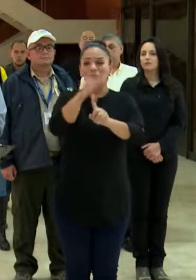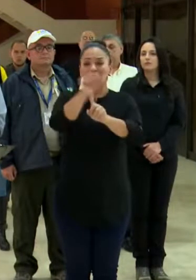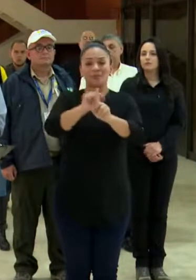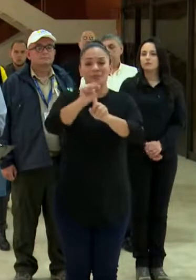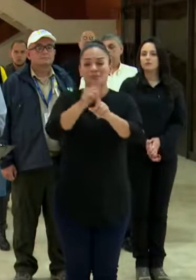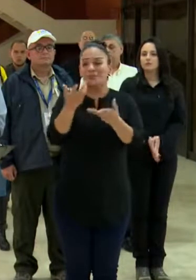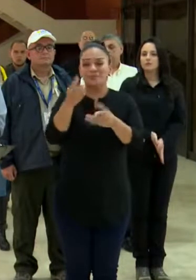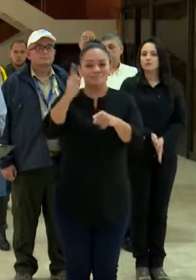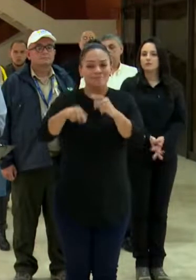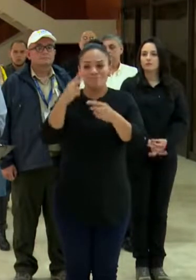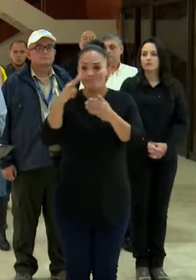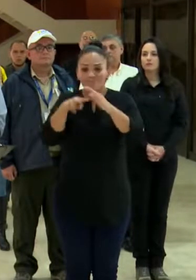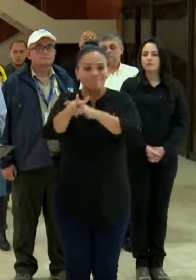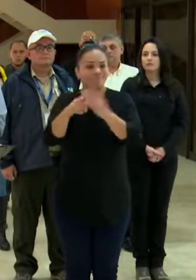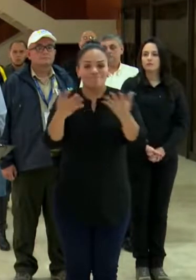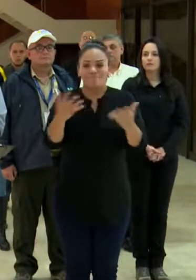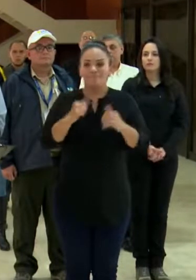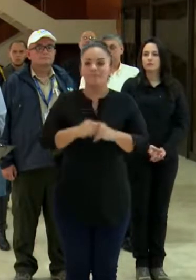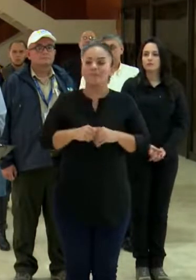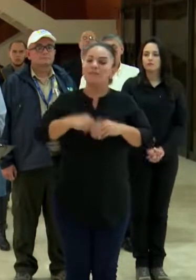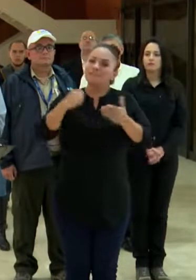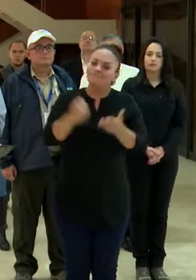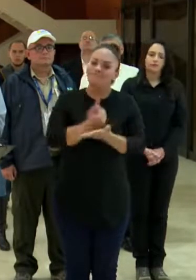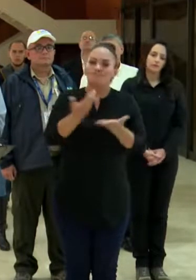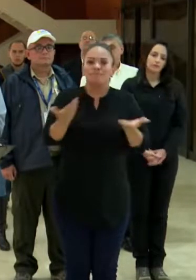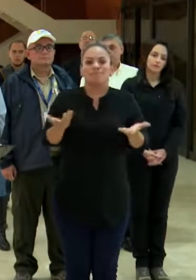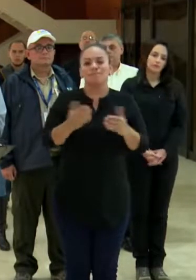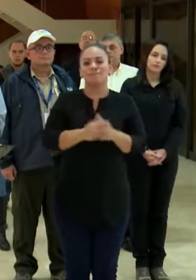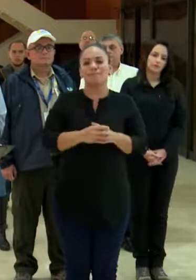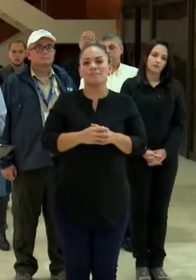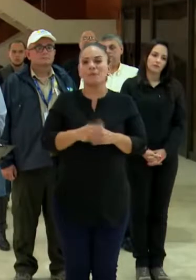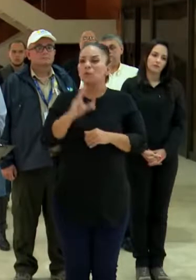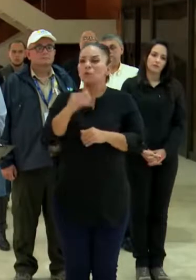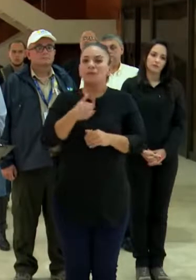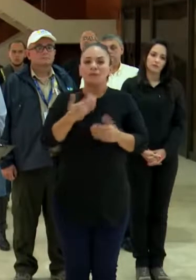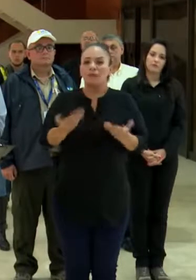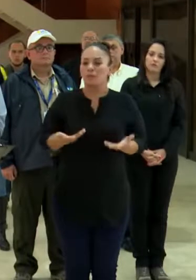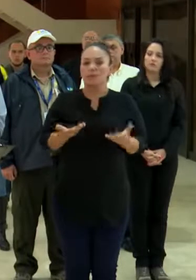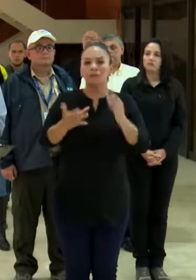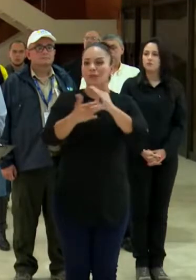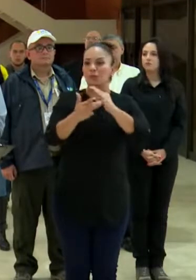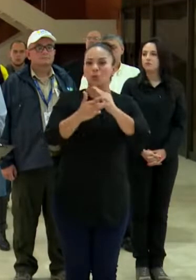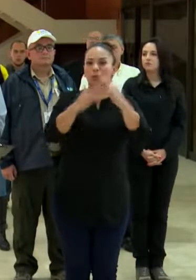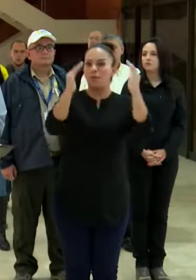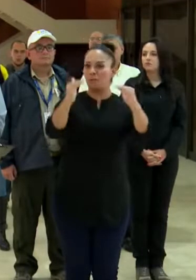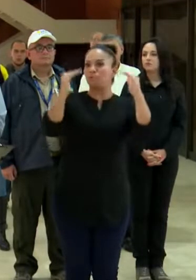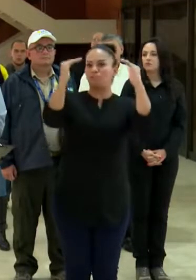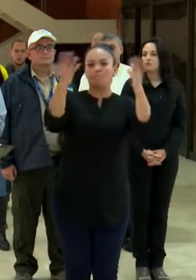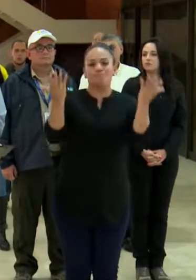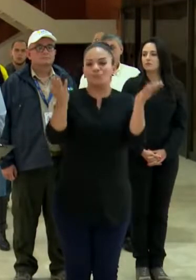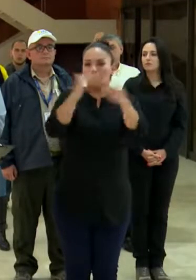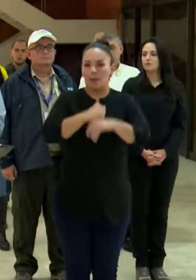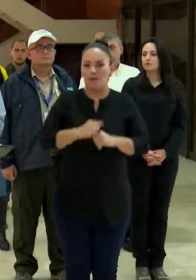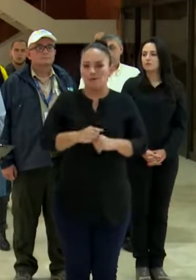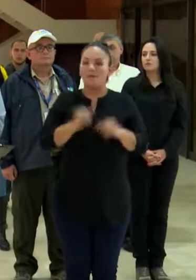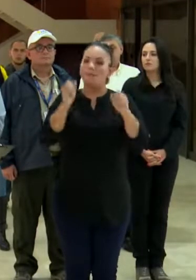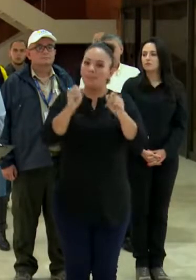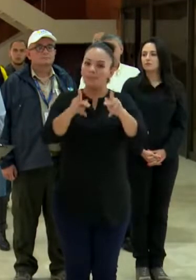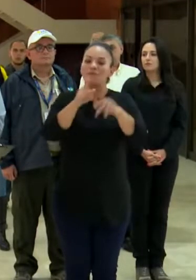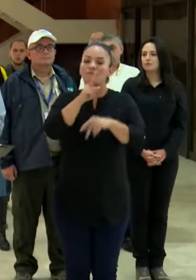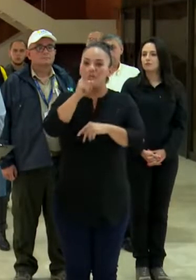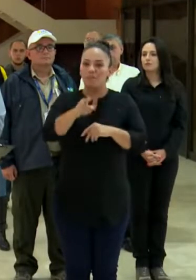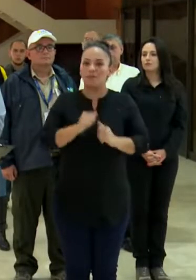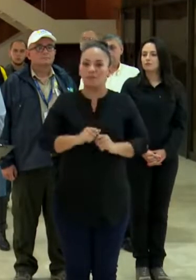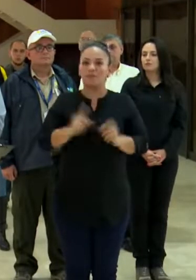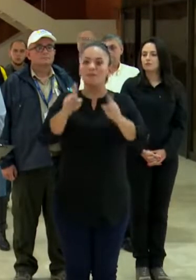no se puede visualizar, porque desdichadamente no contamos con la tecnología de punta avanzada que nos permita realmente